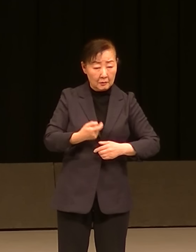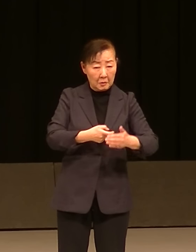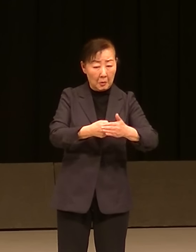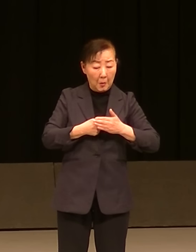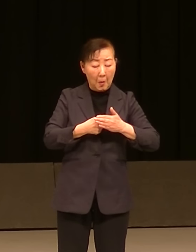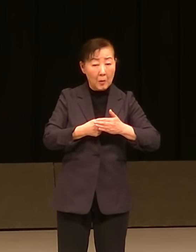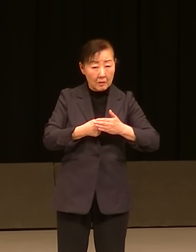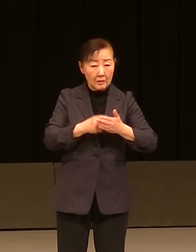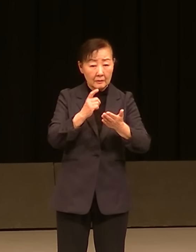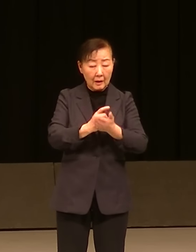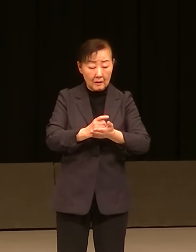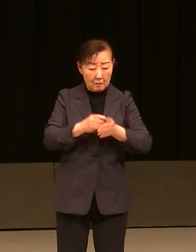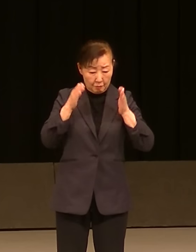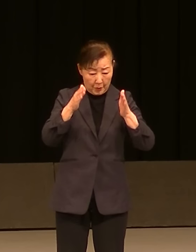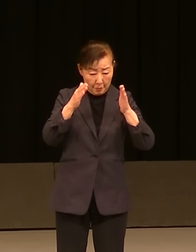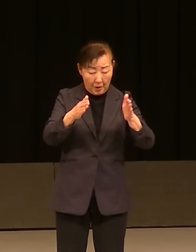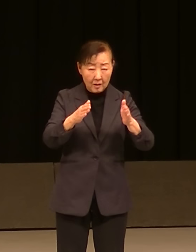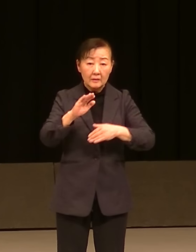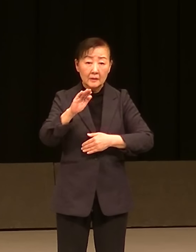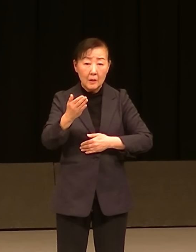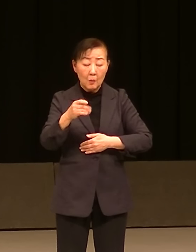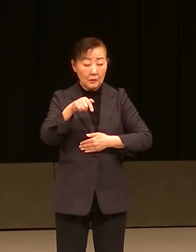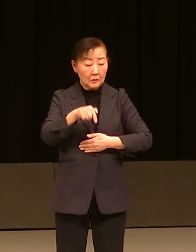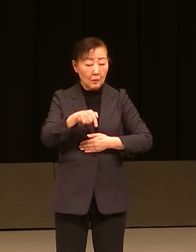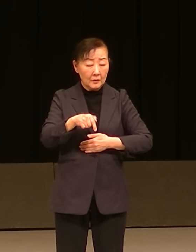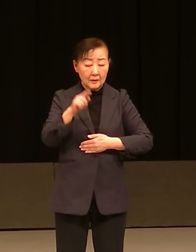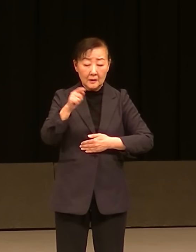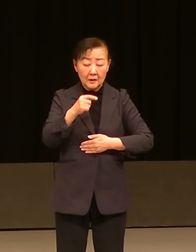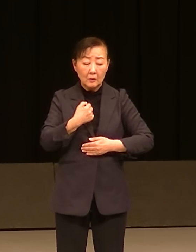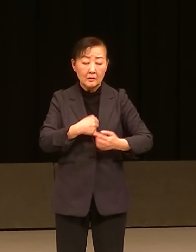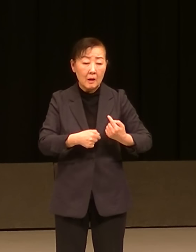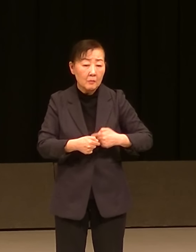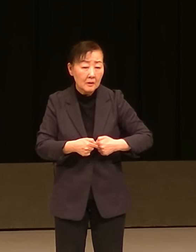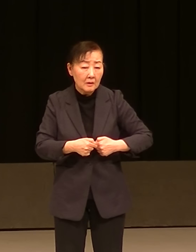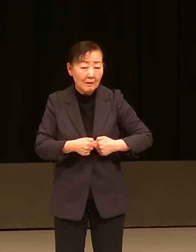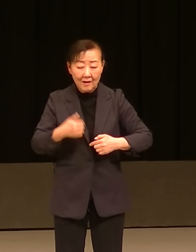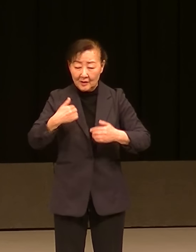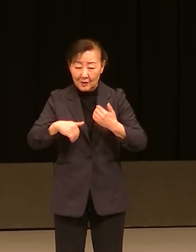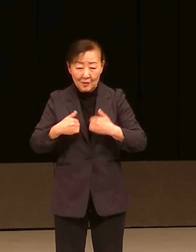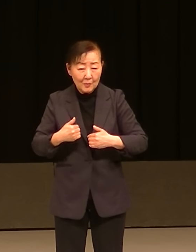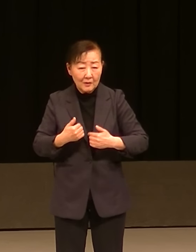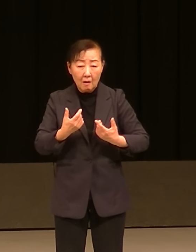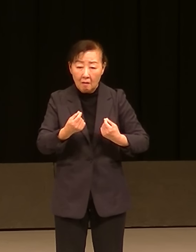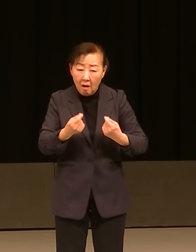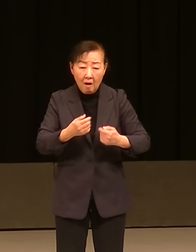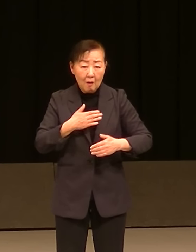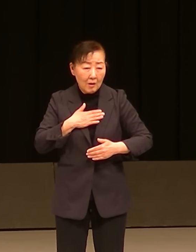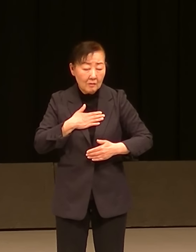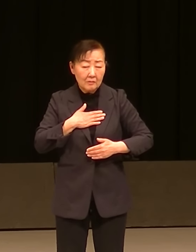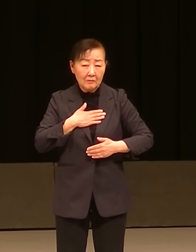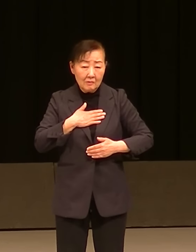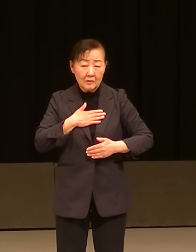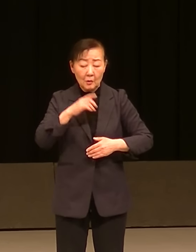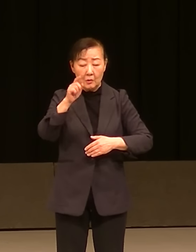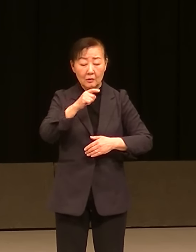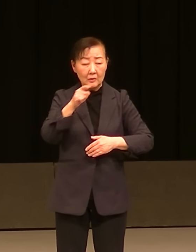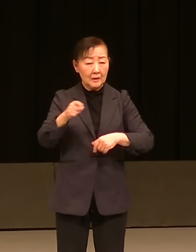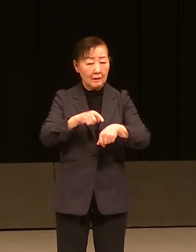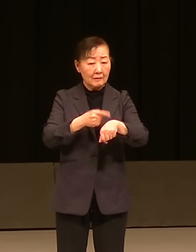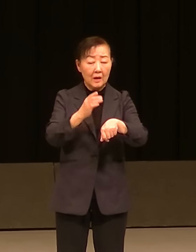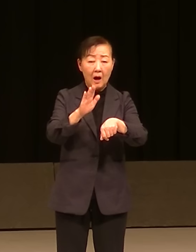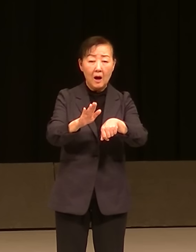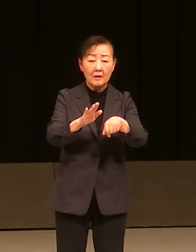けを追求していても、そこに人の痛みを痛み、人の喜びを喜べる人間的感性がある限りに